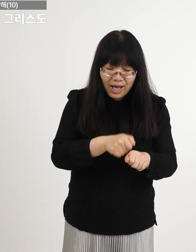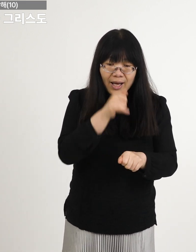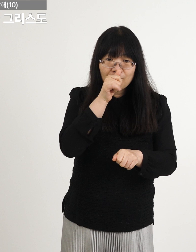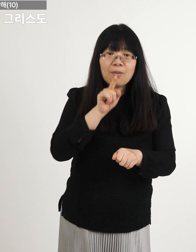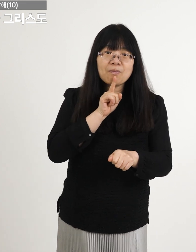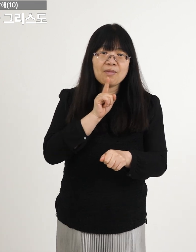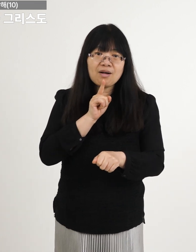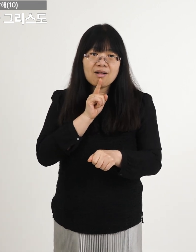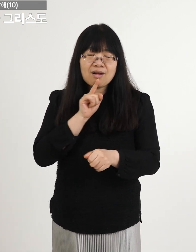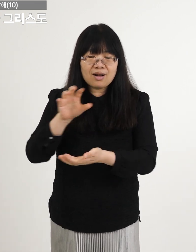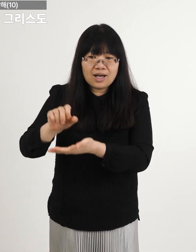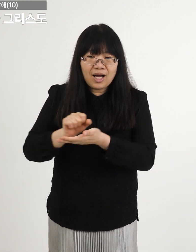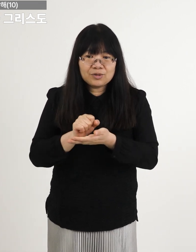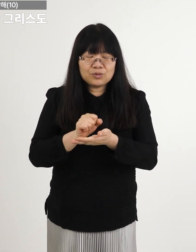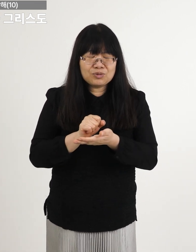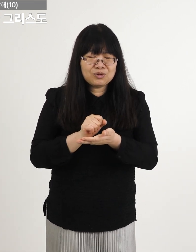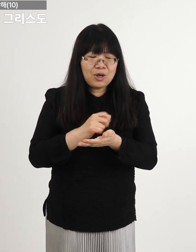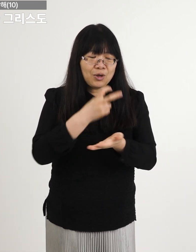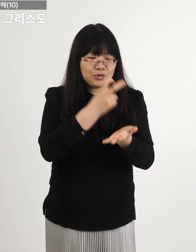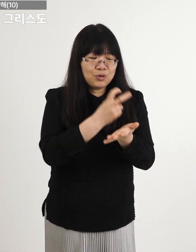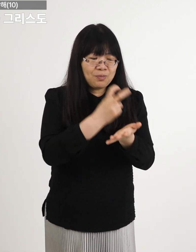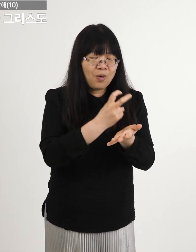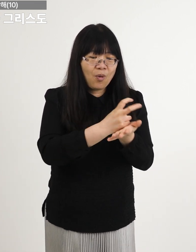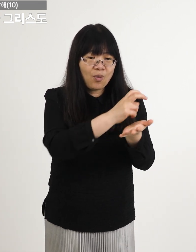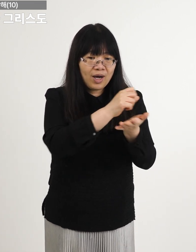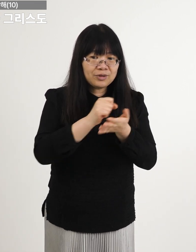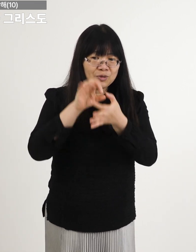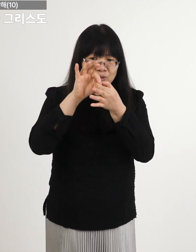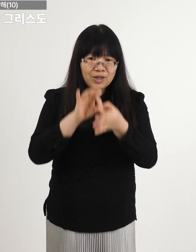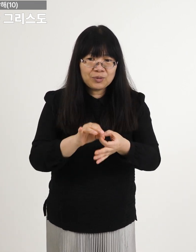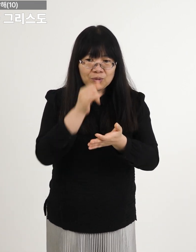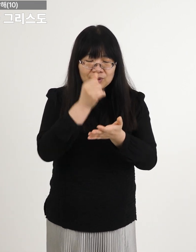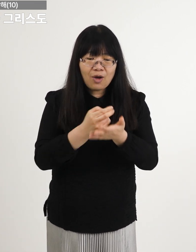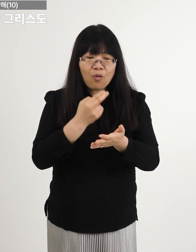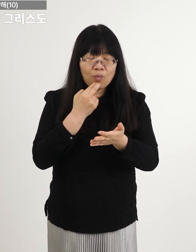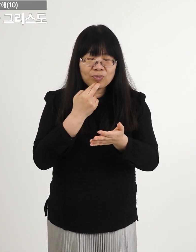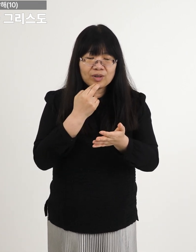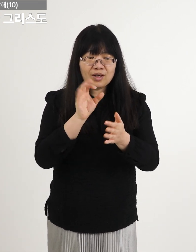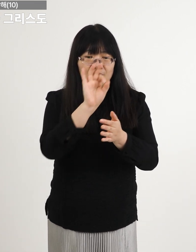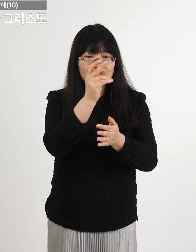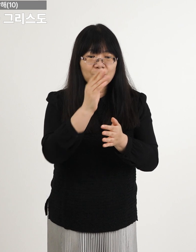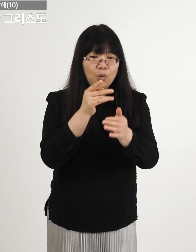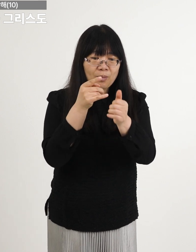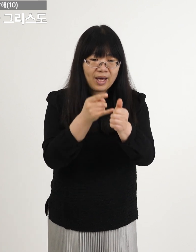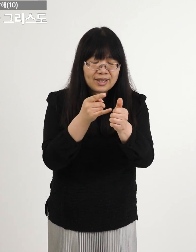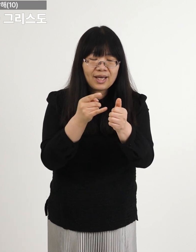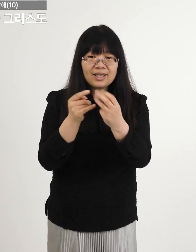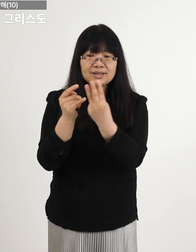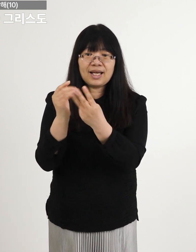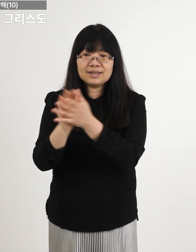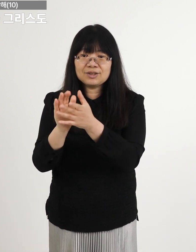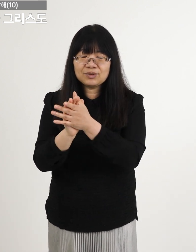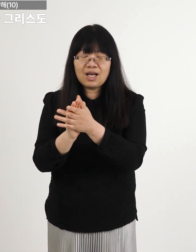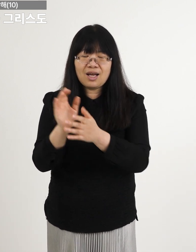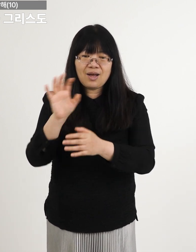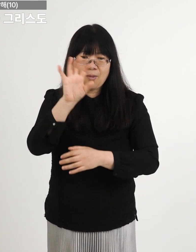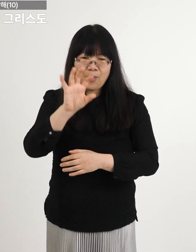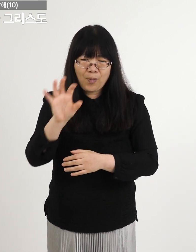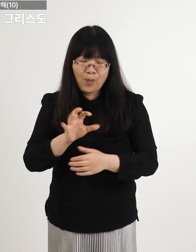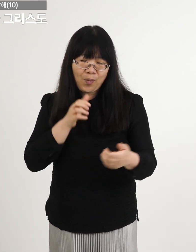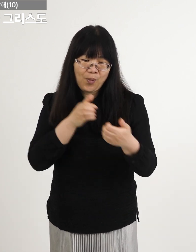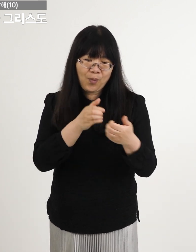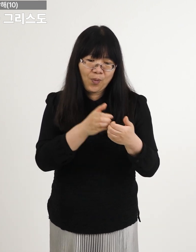논리로 계속해서 죄 없는 욥을 세 친구들은 반복해서 공격해 왔단